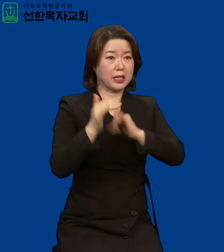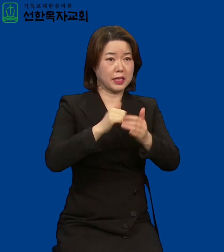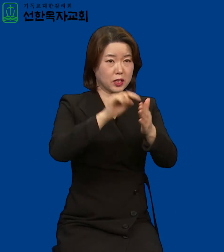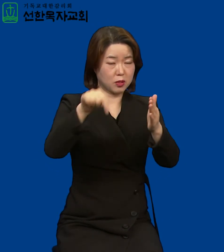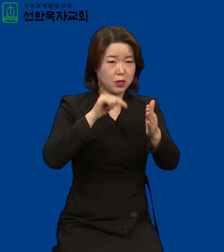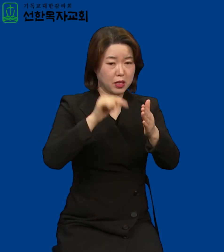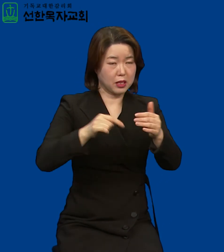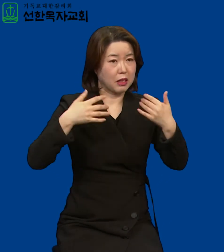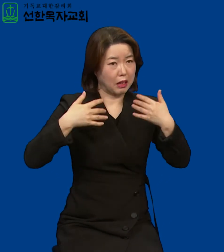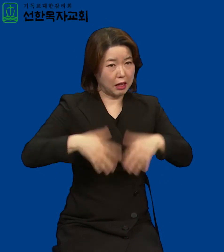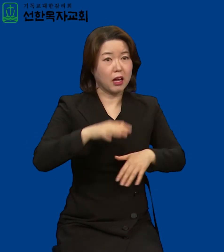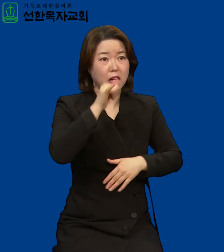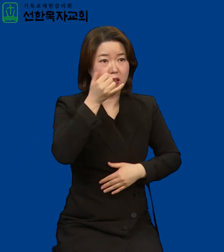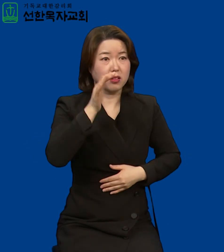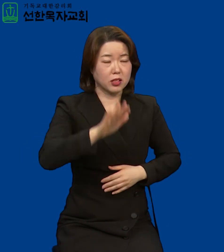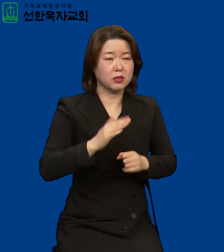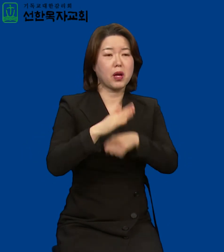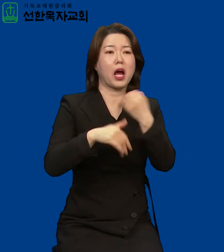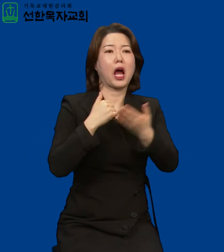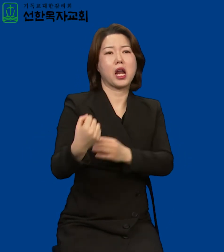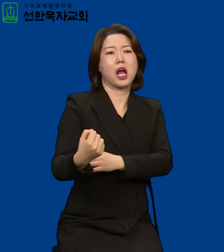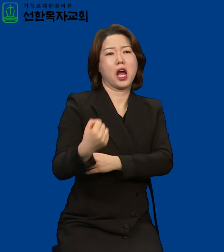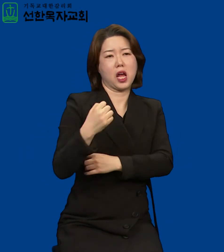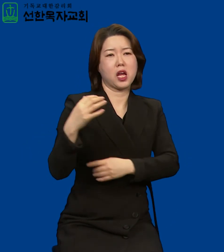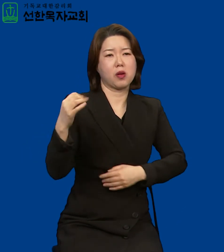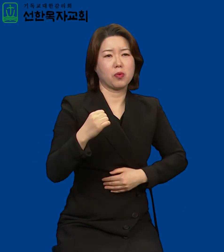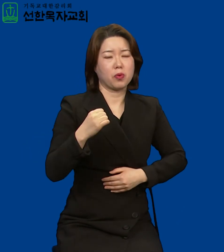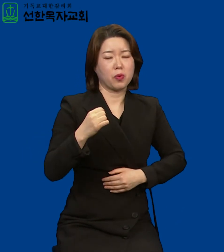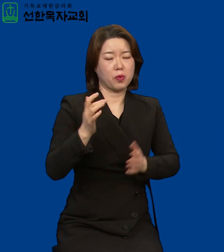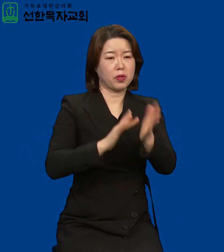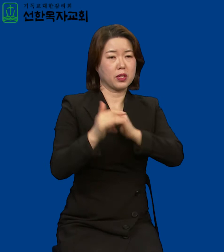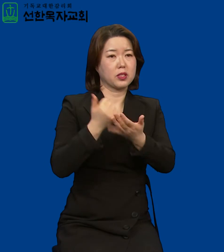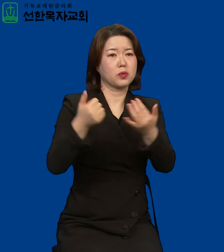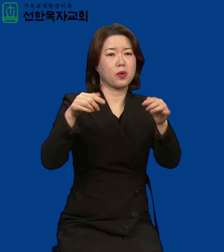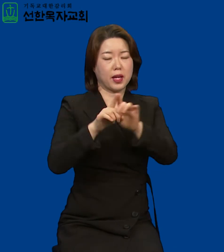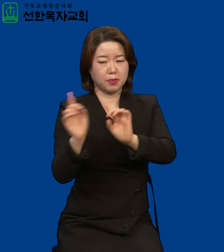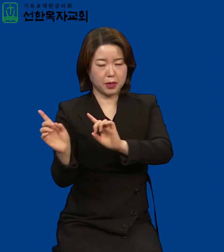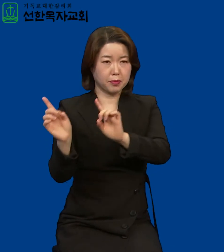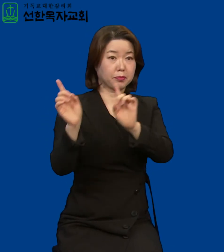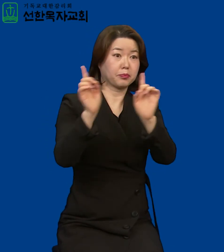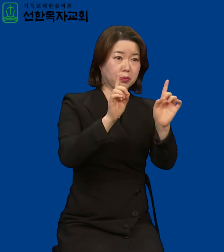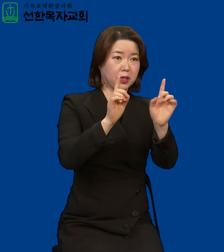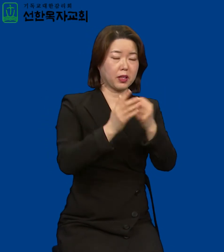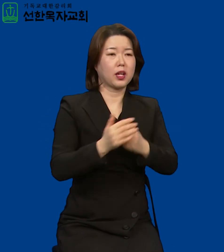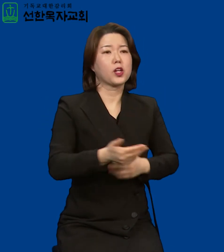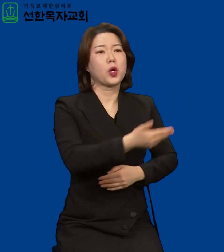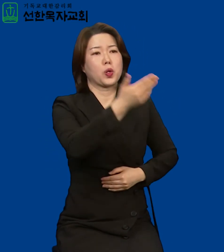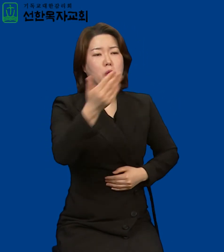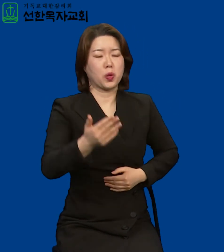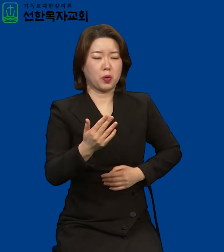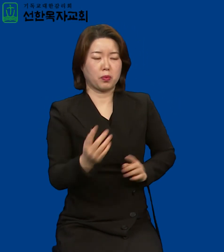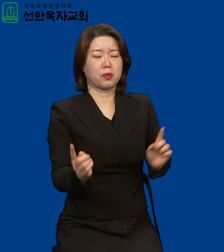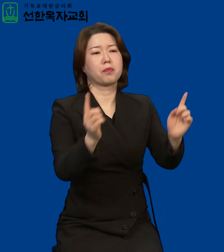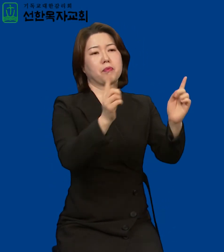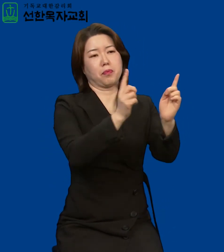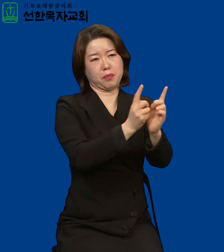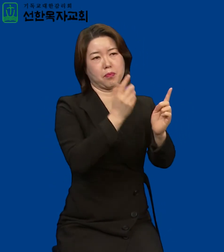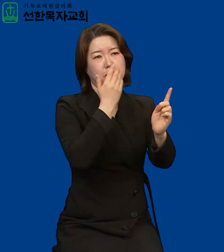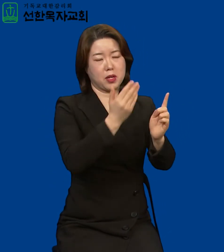약합니다마는 하나님의 능력으로 그분과 함께 살아나서 여러분을 대할 것입니다.